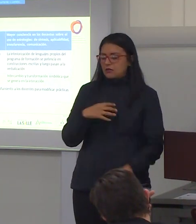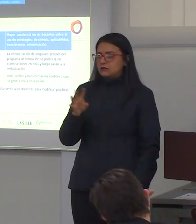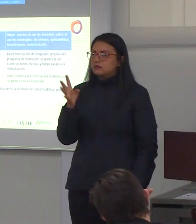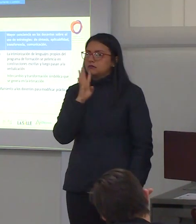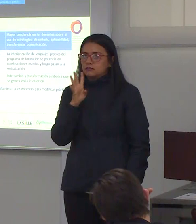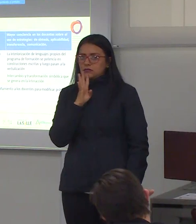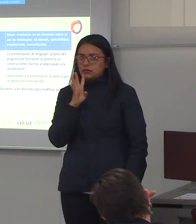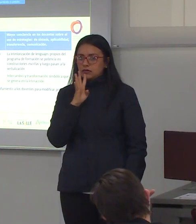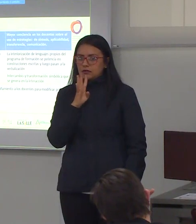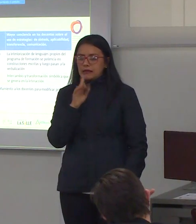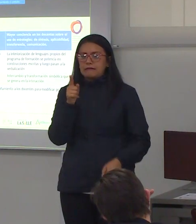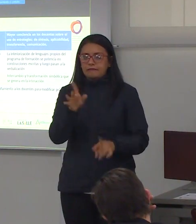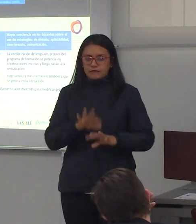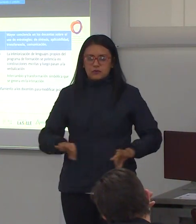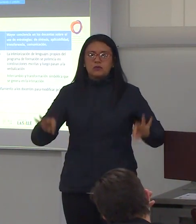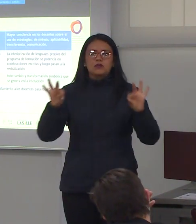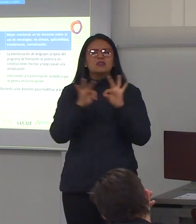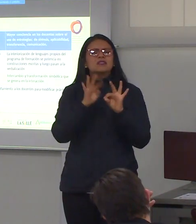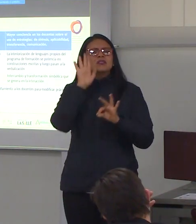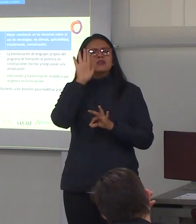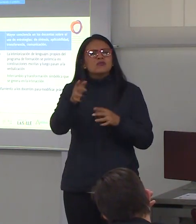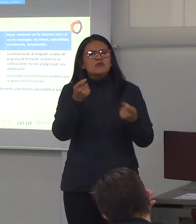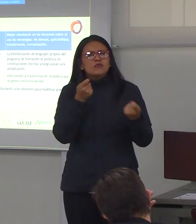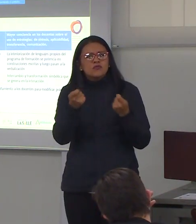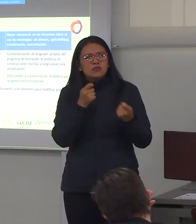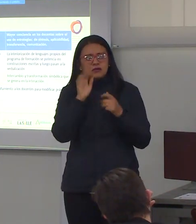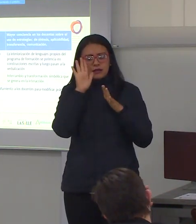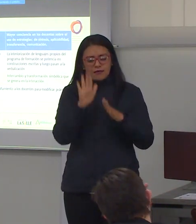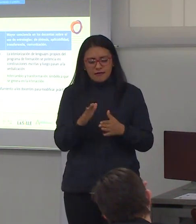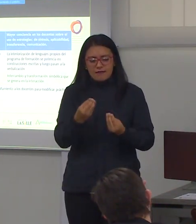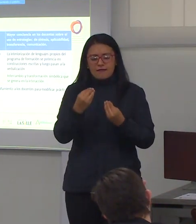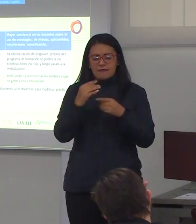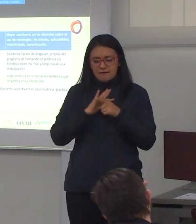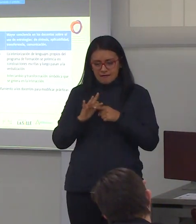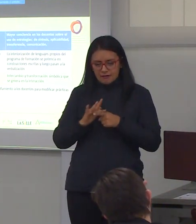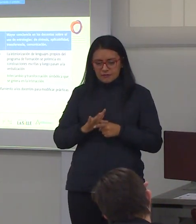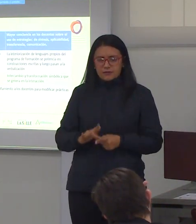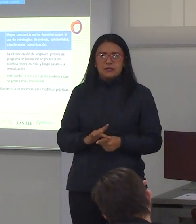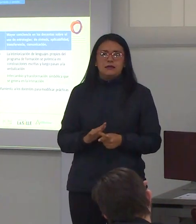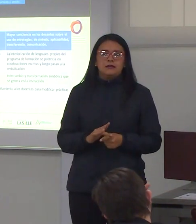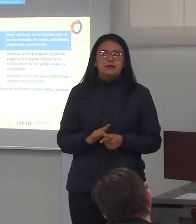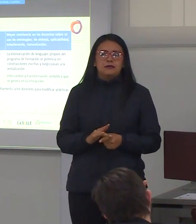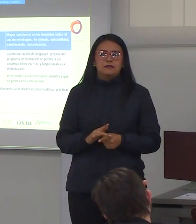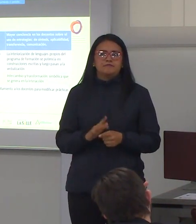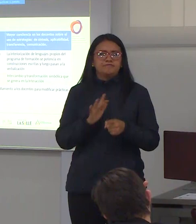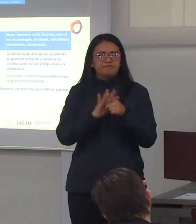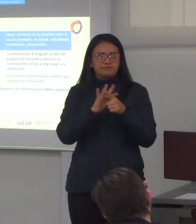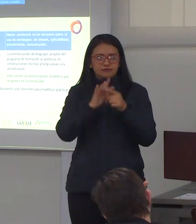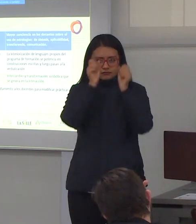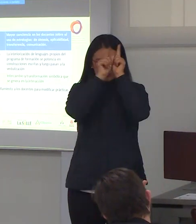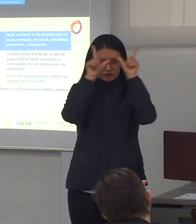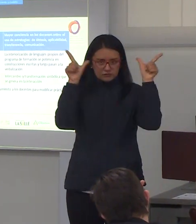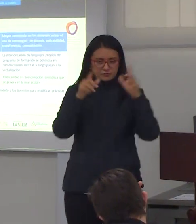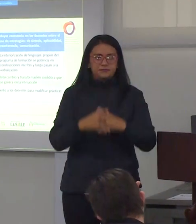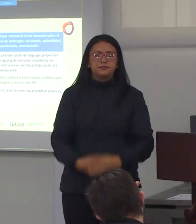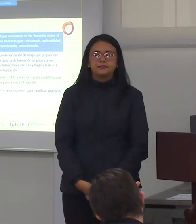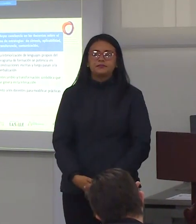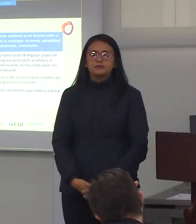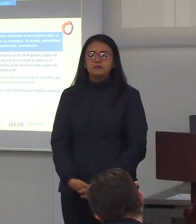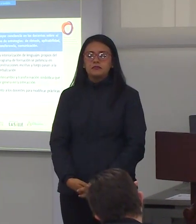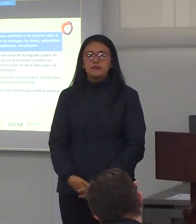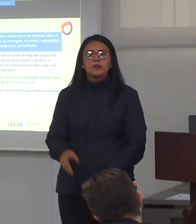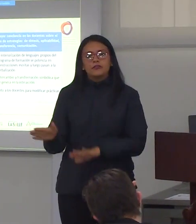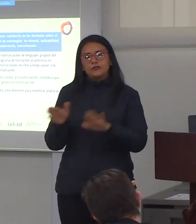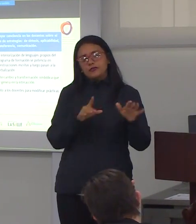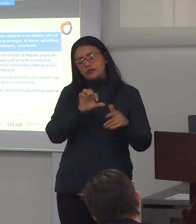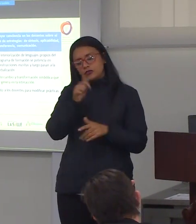eso es muy importante porque es la manera como él va a hacer la aplicabilidad digamos de estos lenguajes y lo otro es